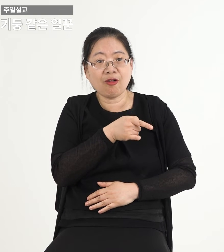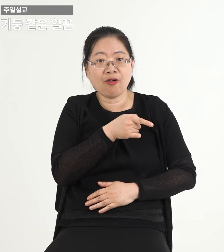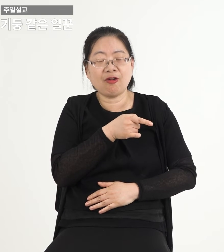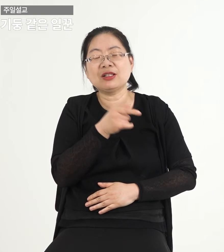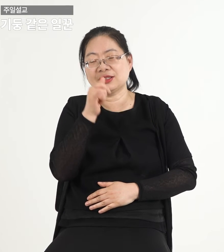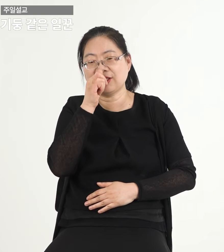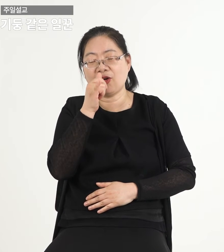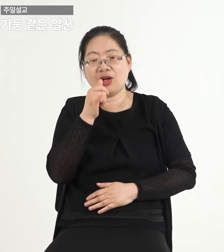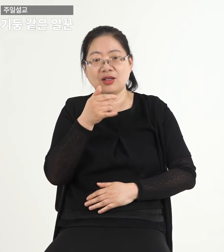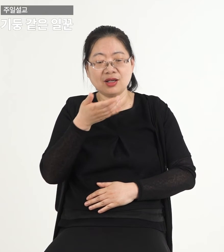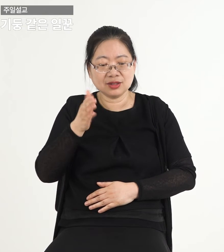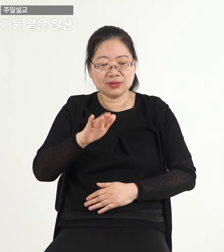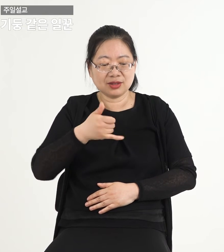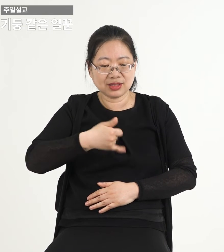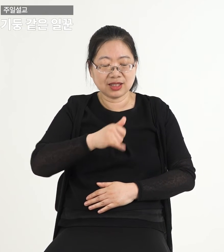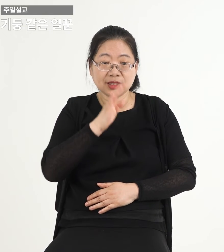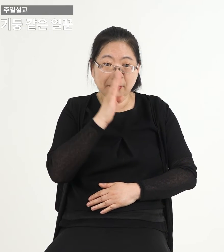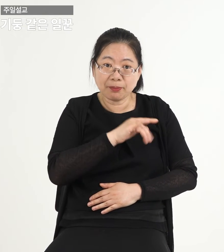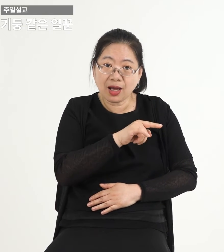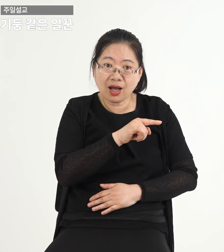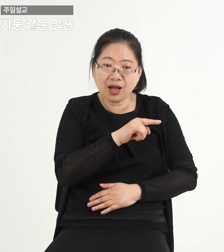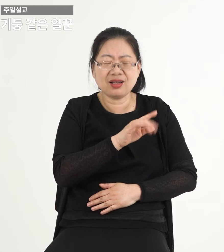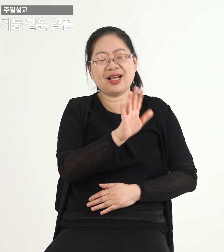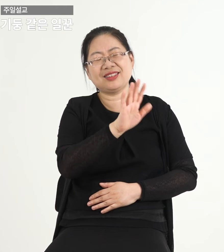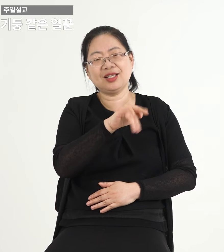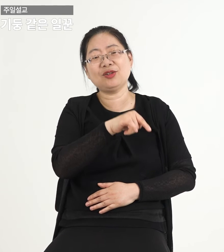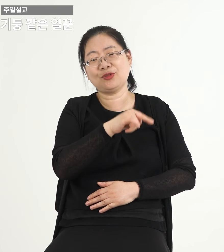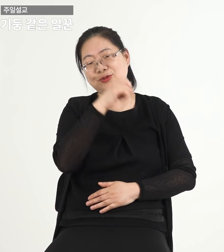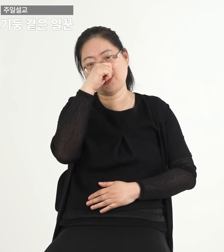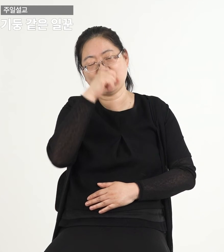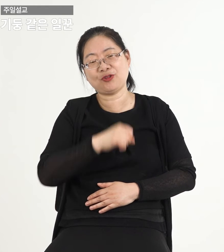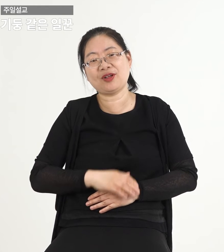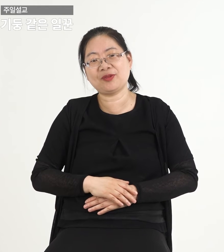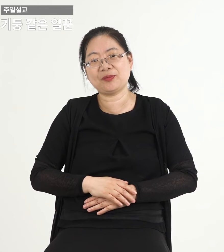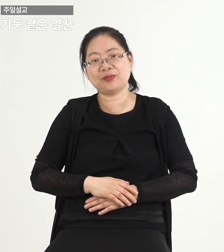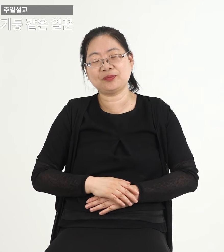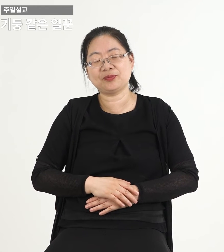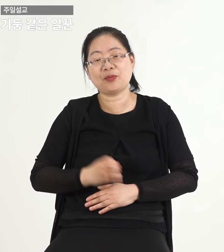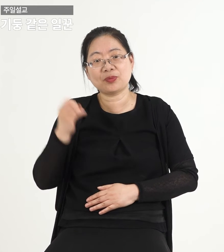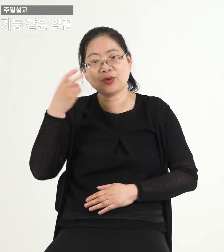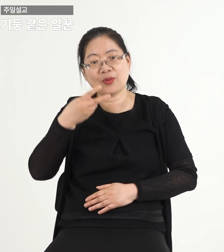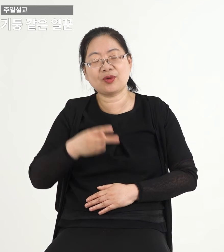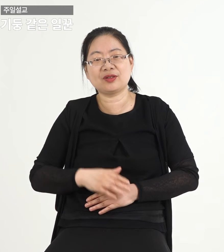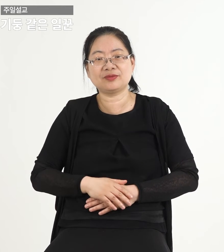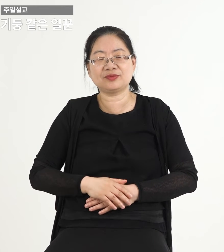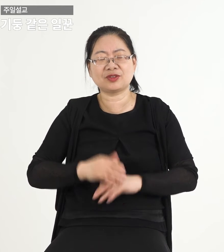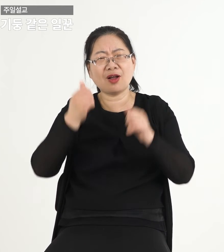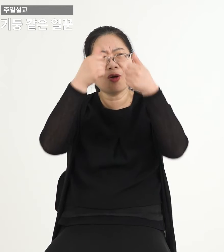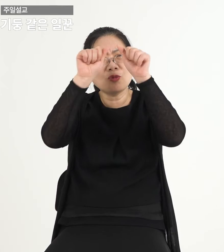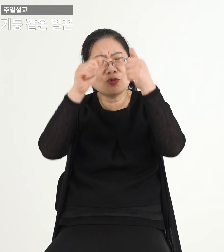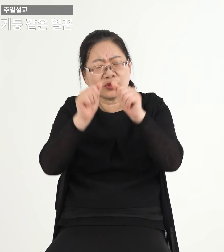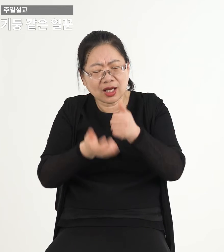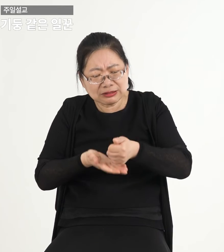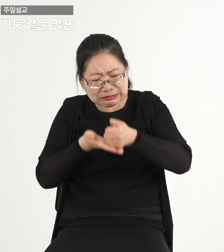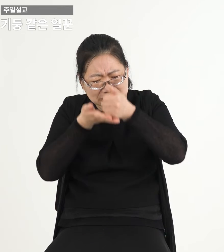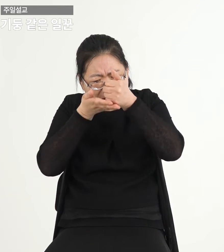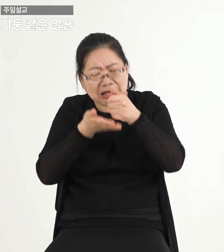겁니까? 좋은 거죠. 그렇다 그 말이에요. 맞아요. 들어보세요. 우상